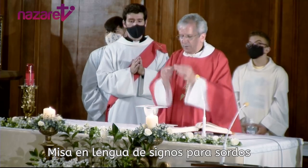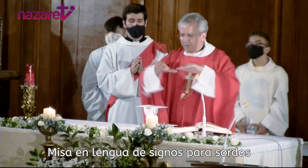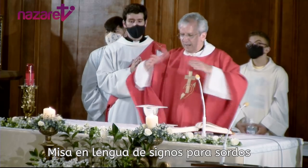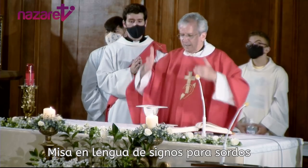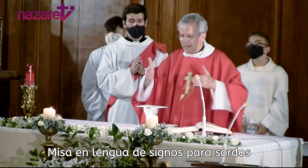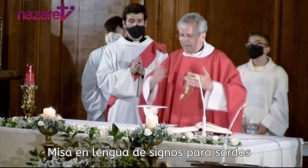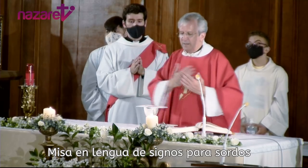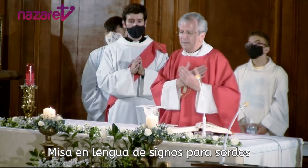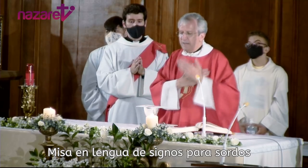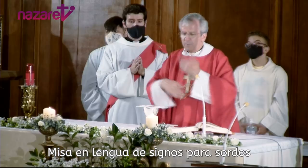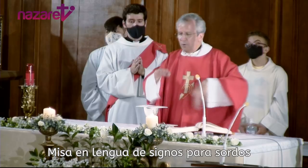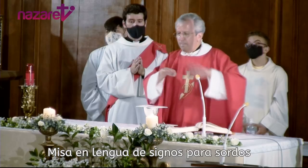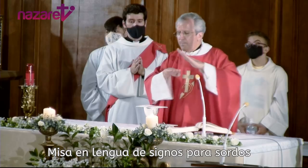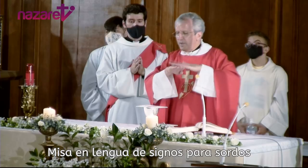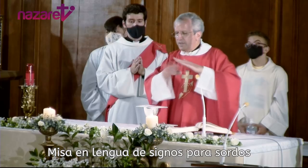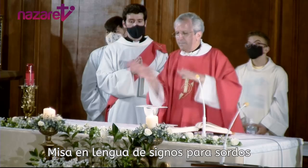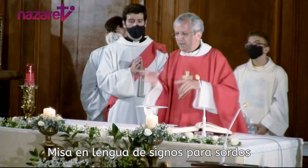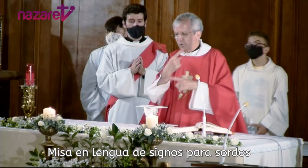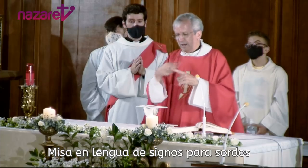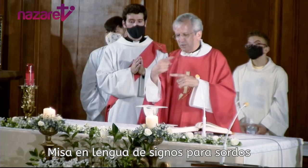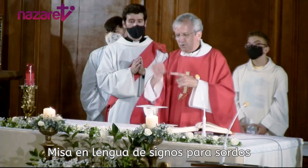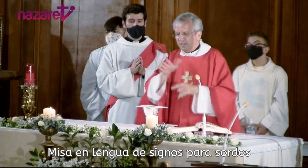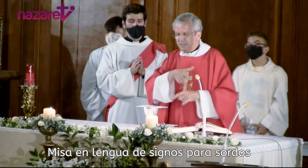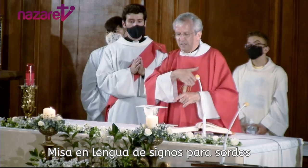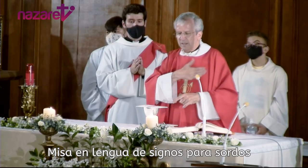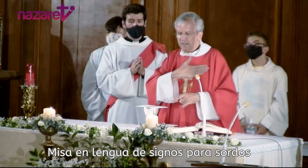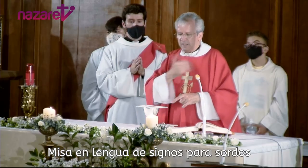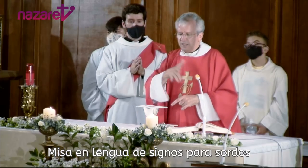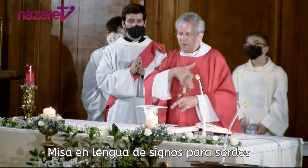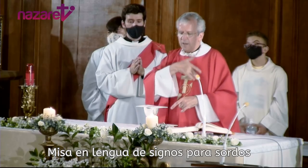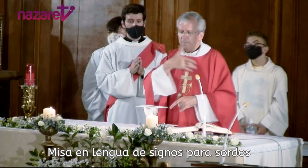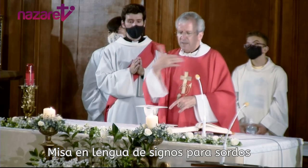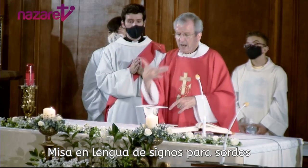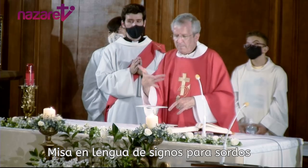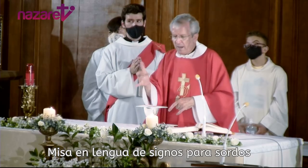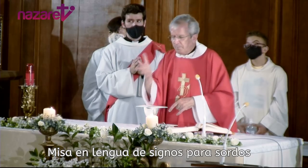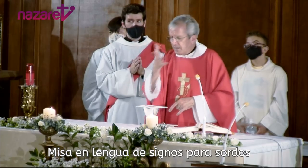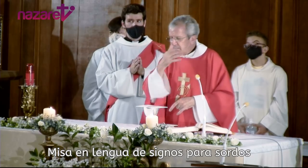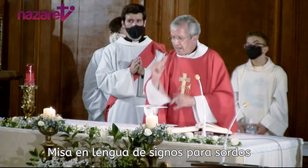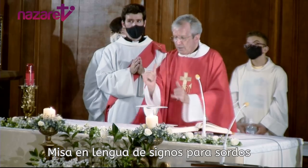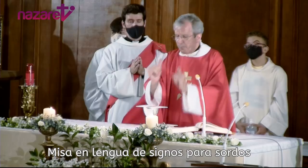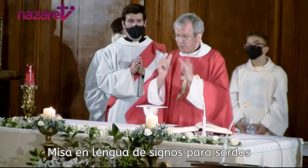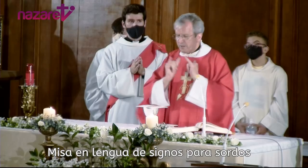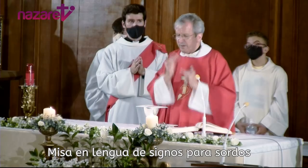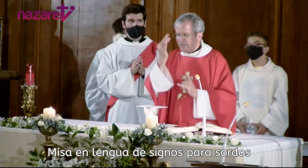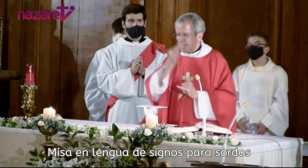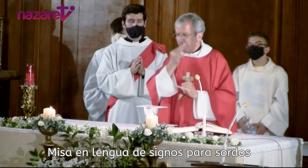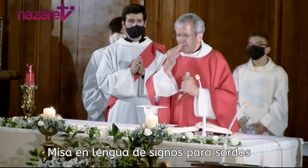del altar. Te amo por encima de todas las cosas y te deseo en mi alma. Ya que no puedo recibirte